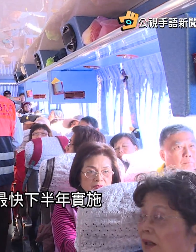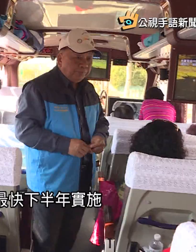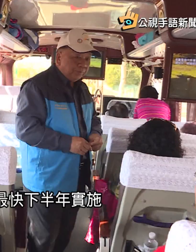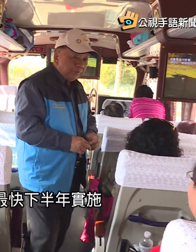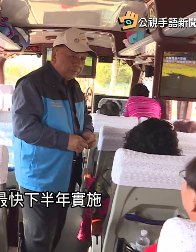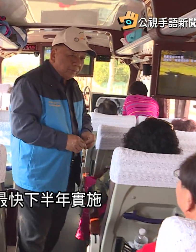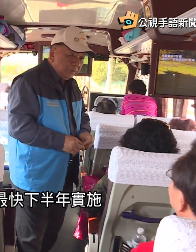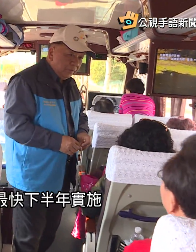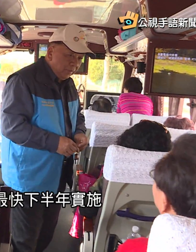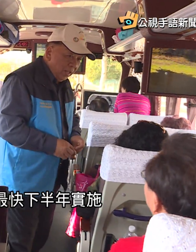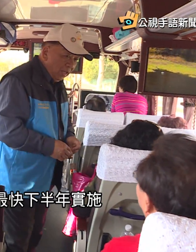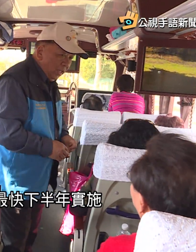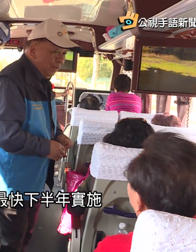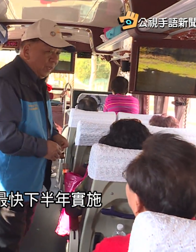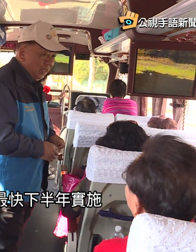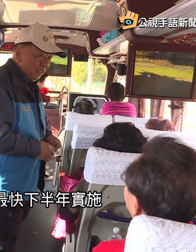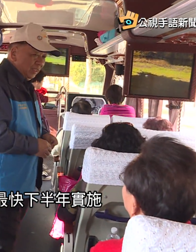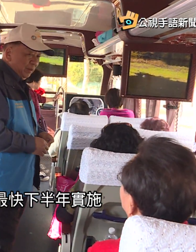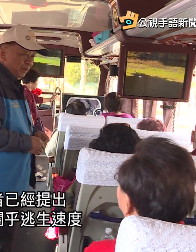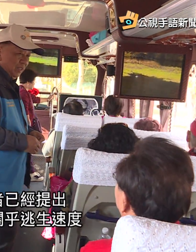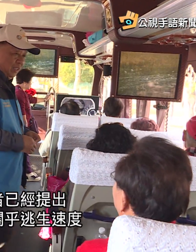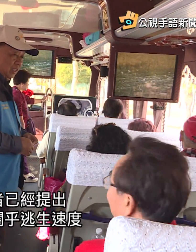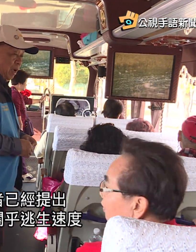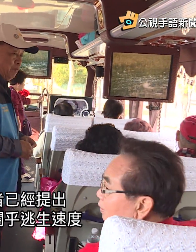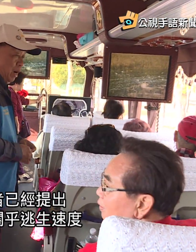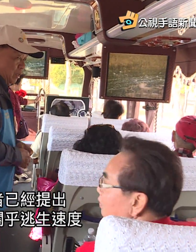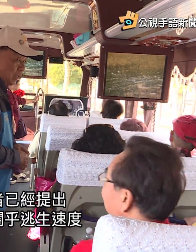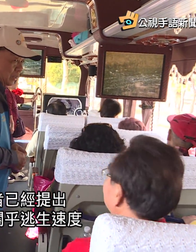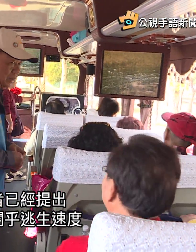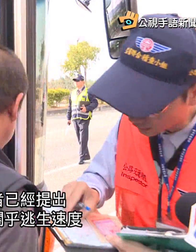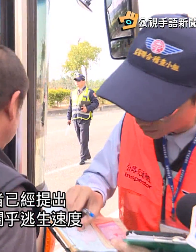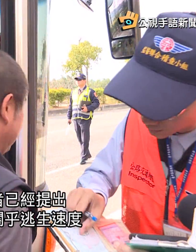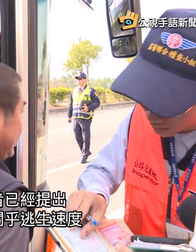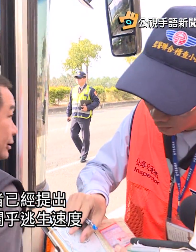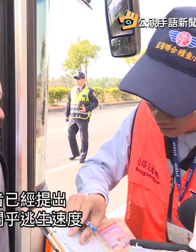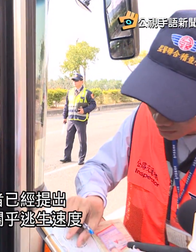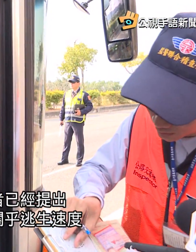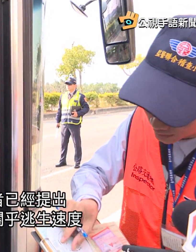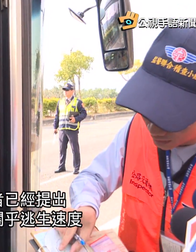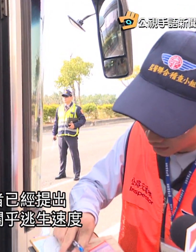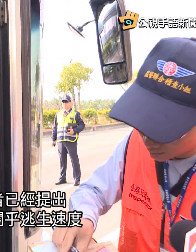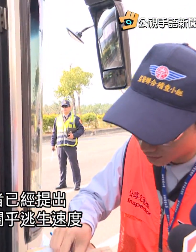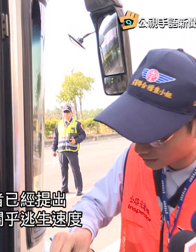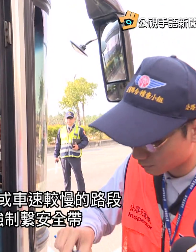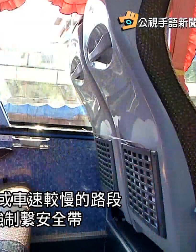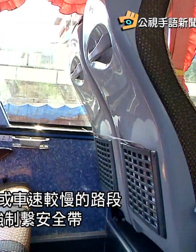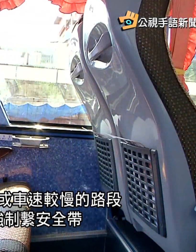确定修法，最快下半年实施。但有业者已经提出，系安全带关乎逃生速度，也应该考虑